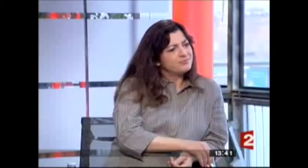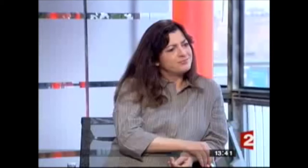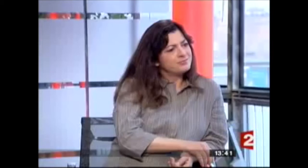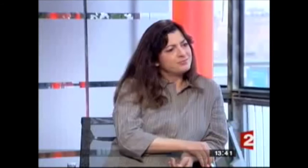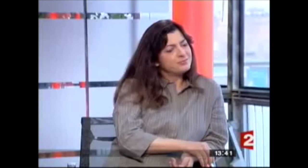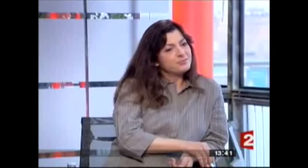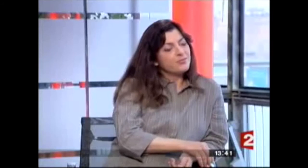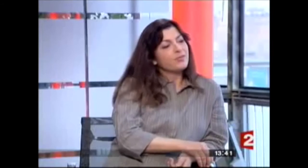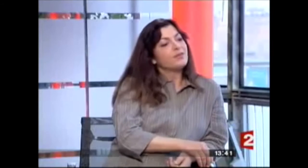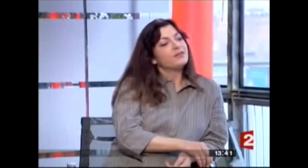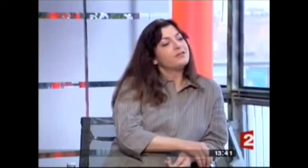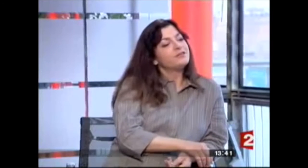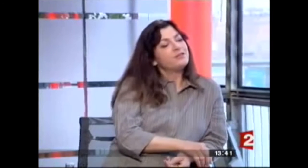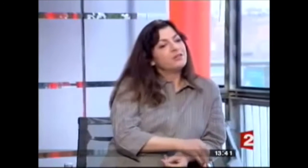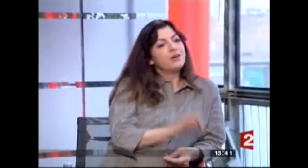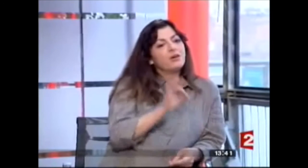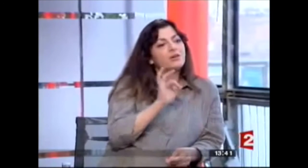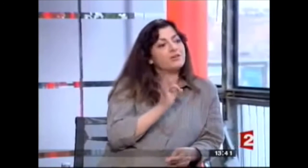sur le plan justement de la survie financière.